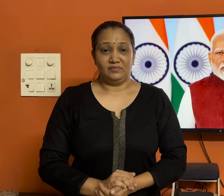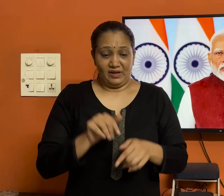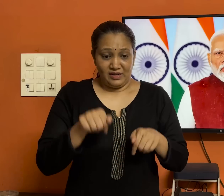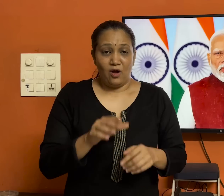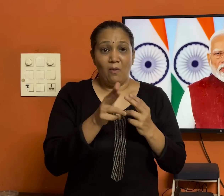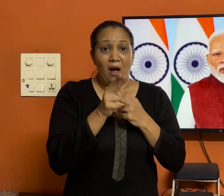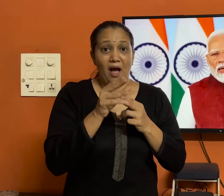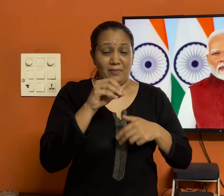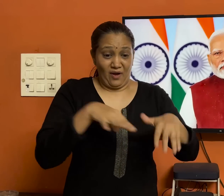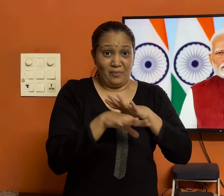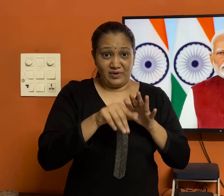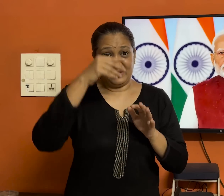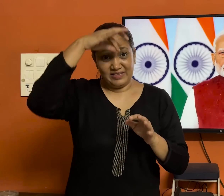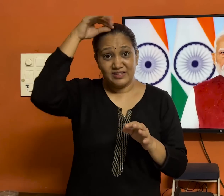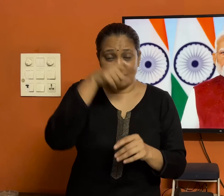ऑपरेशन सिंदूर के दौरान